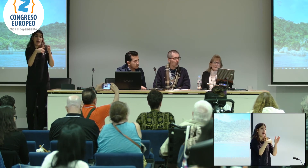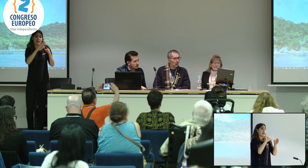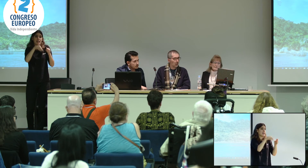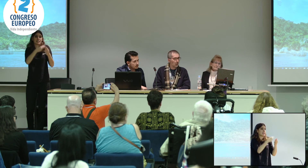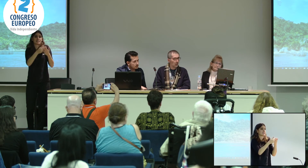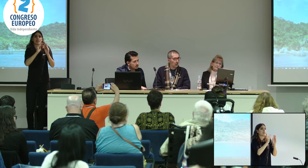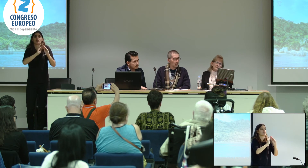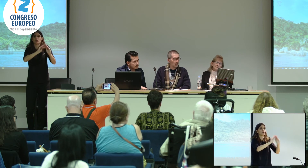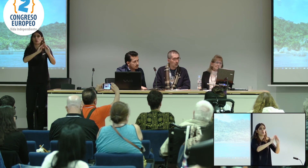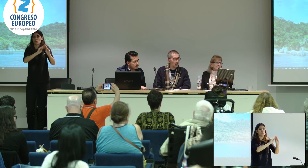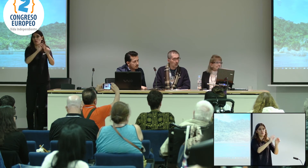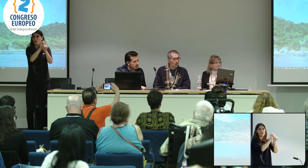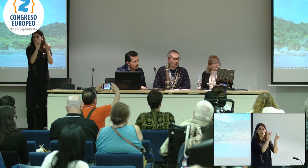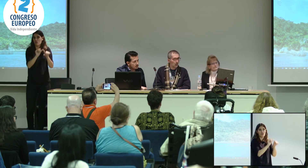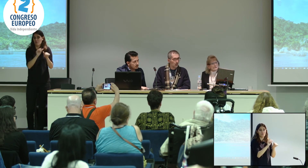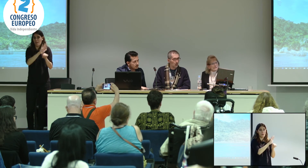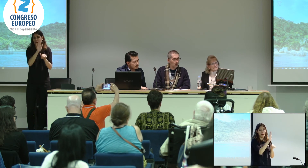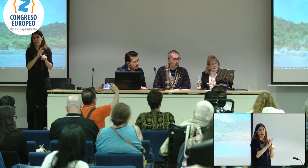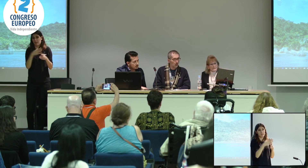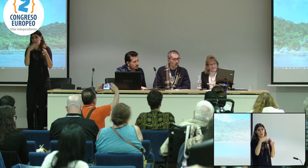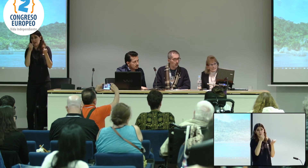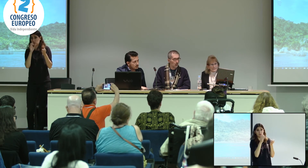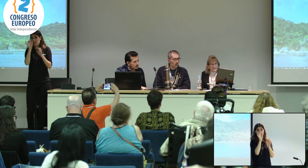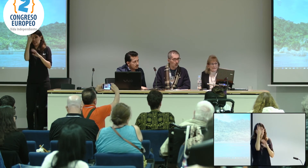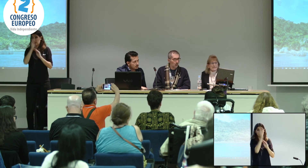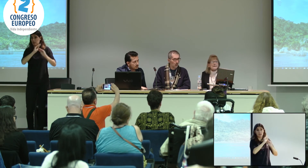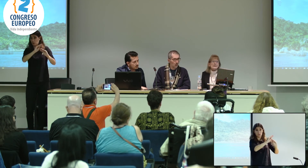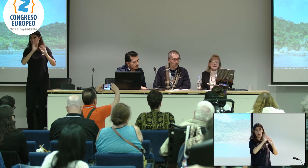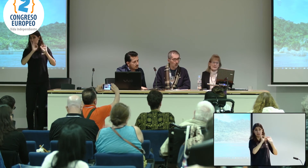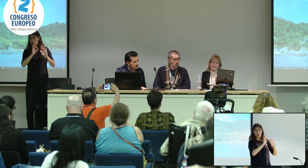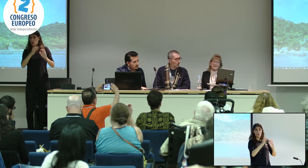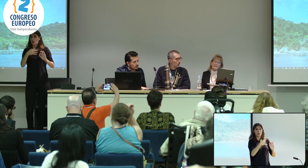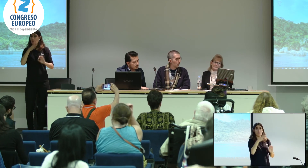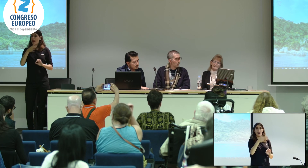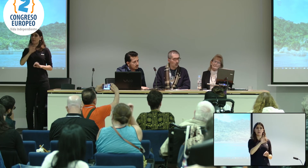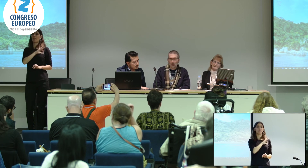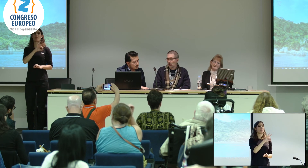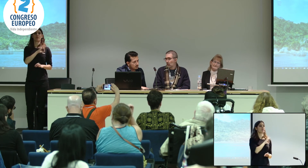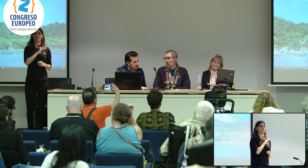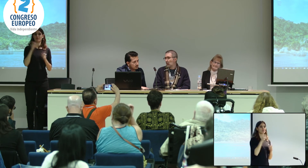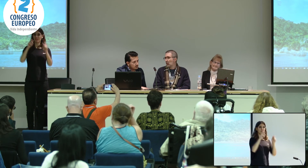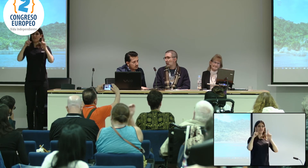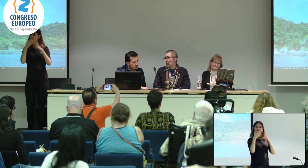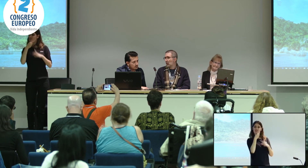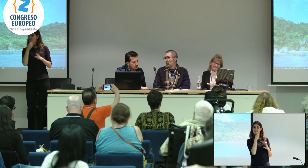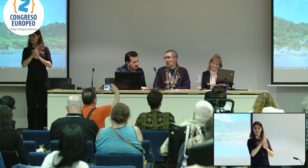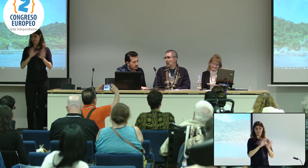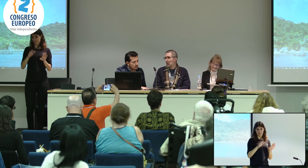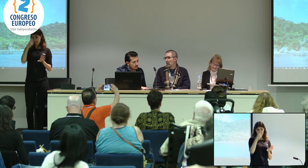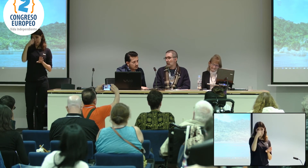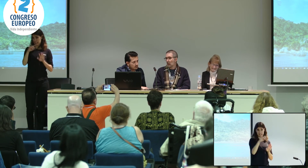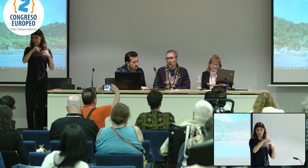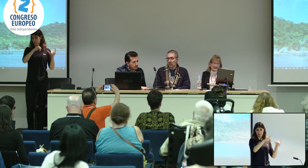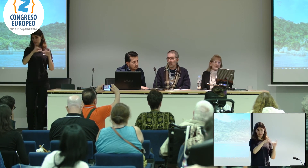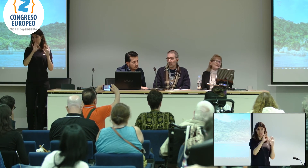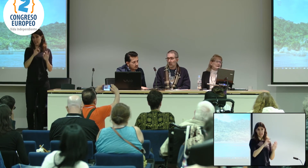que termine pareciéndose más a una iniciativa suya y así colgarse medallas para la foto. Lo sabemos, es